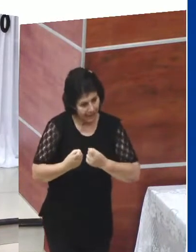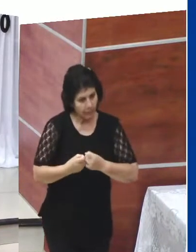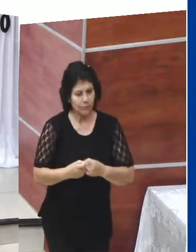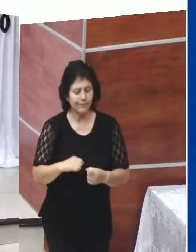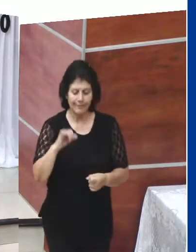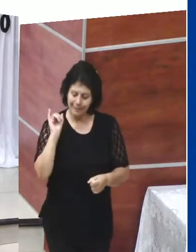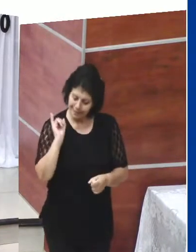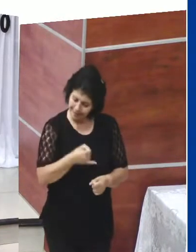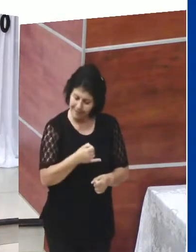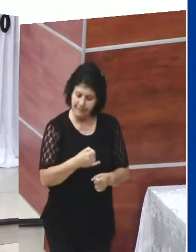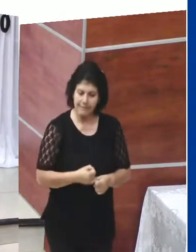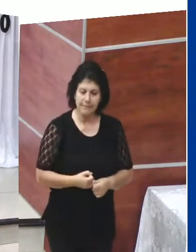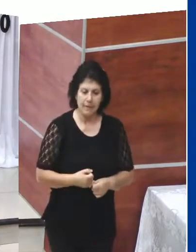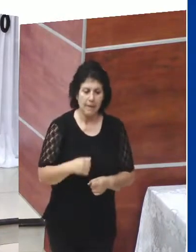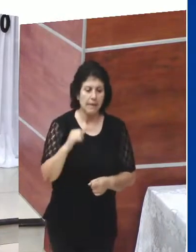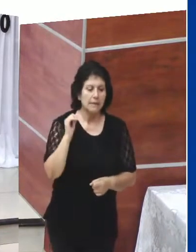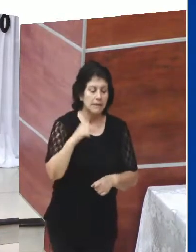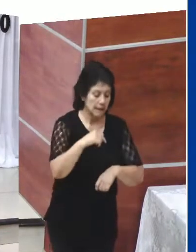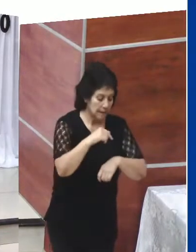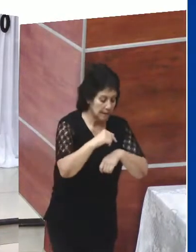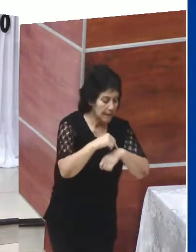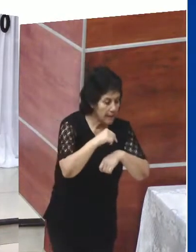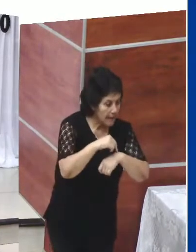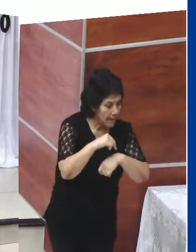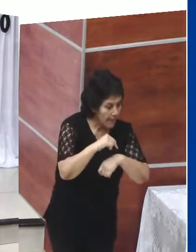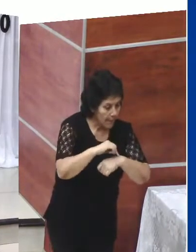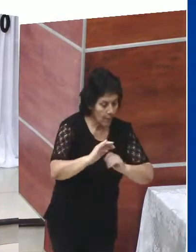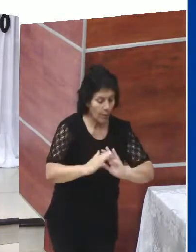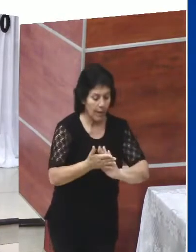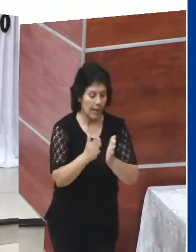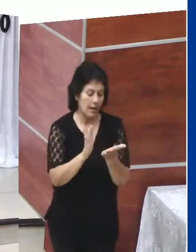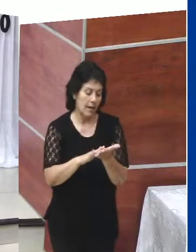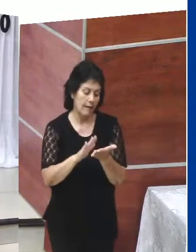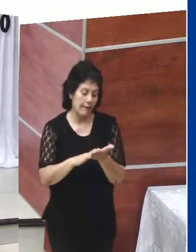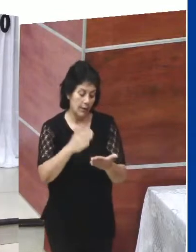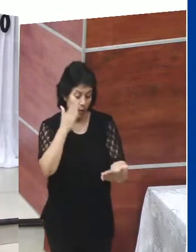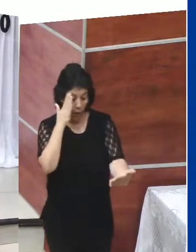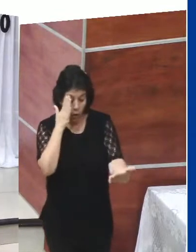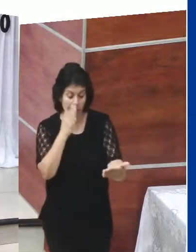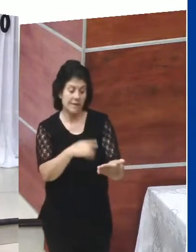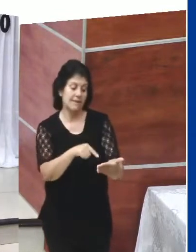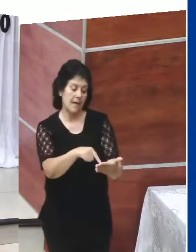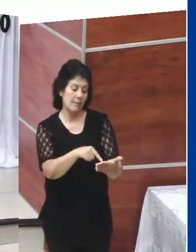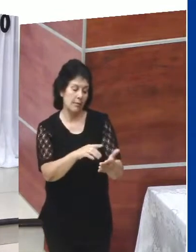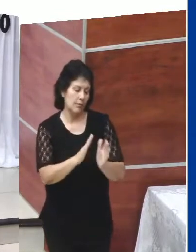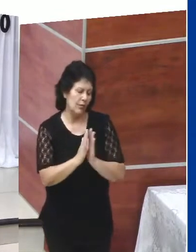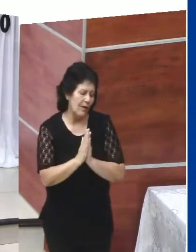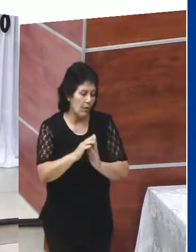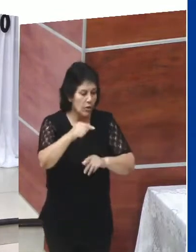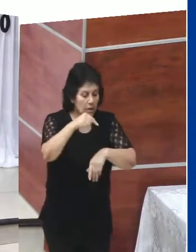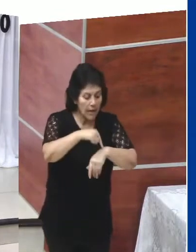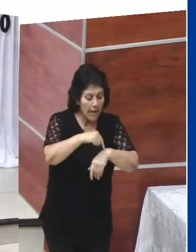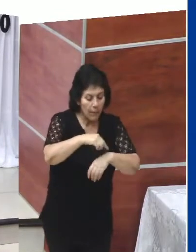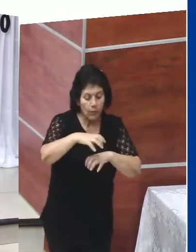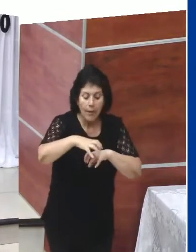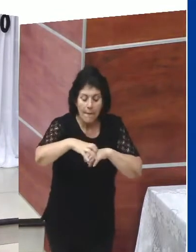Necesito dedicar tiempo para leer la Biblia. Necesito apartar un tiempo en mi vida